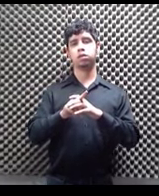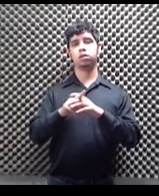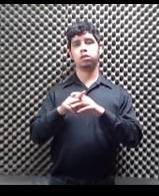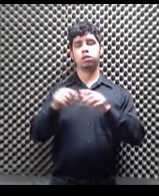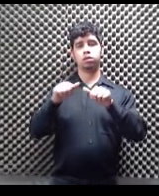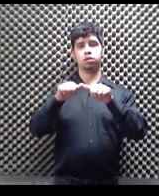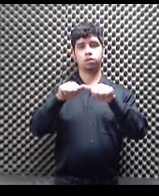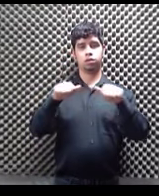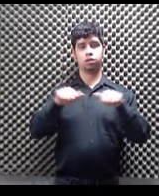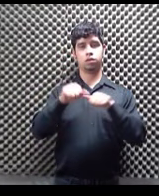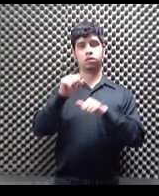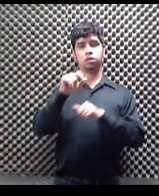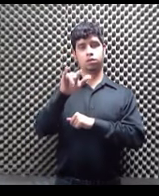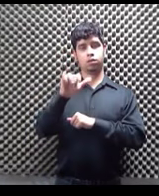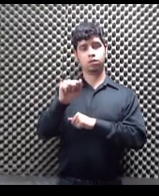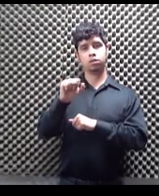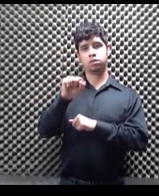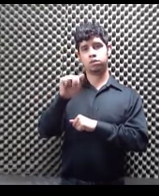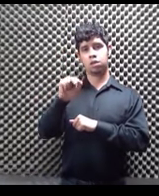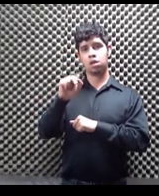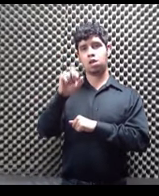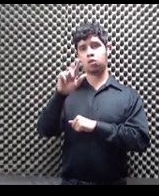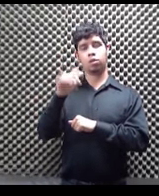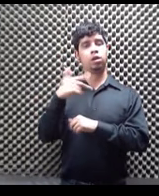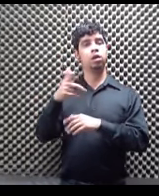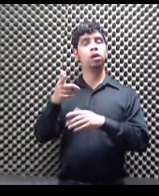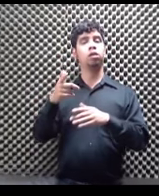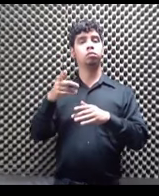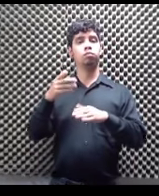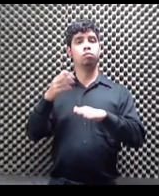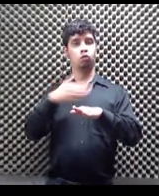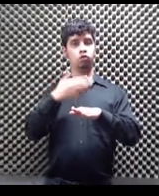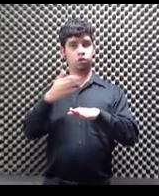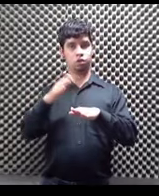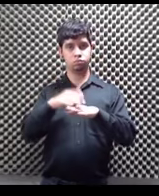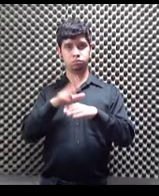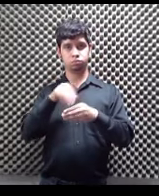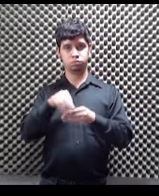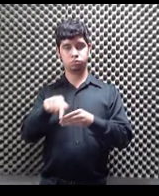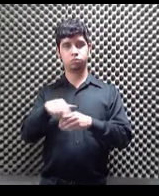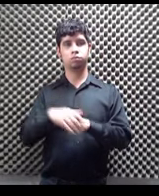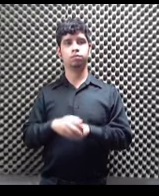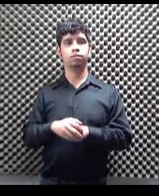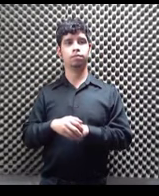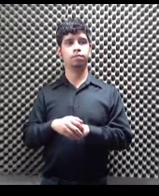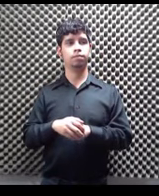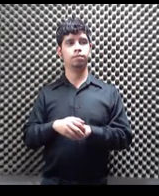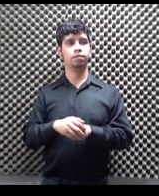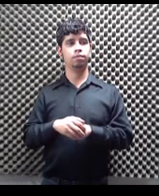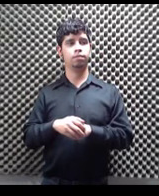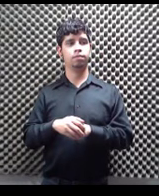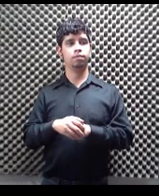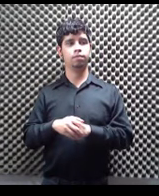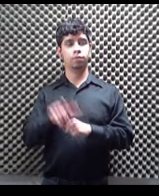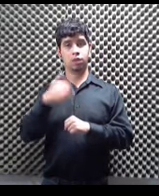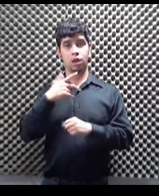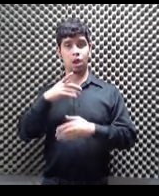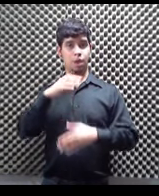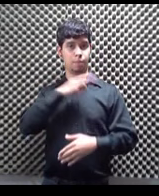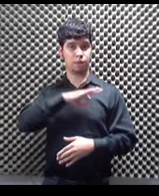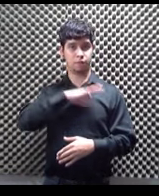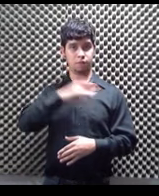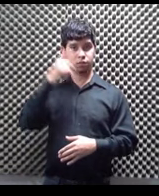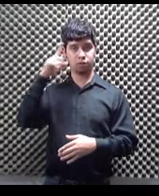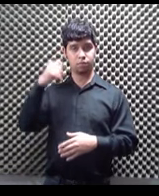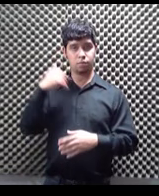Román, en el Conservatorio de Música. Ok. Y es a beneficio de la Fundación Nacional para